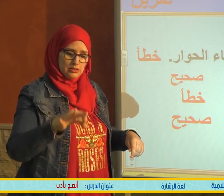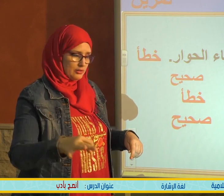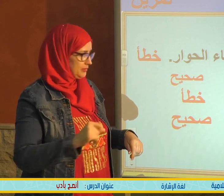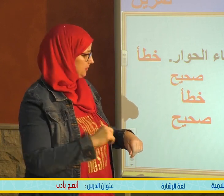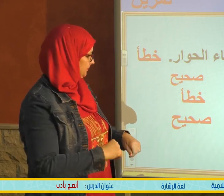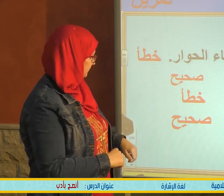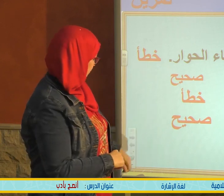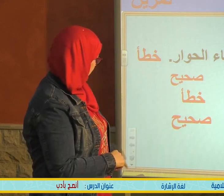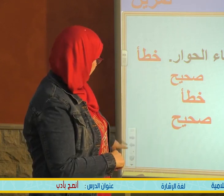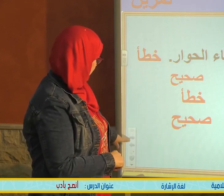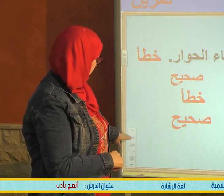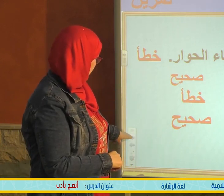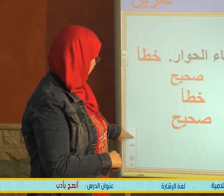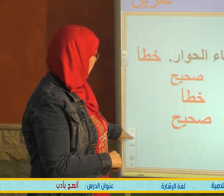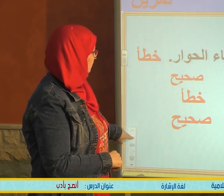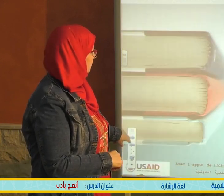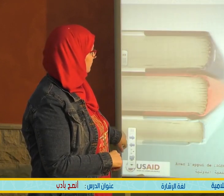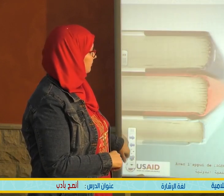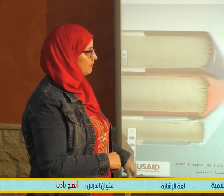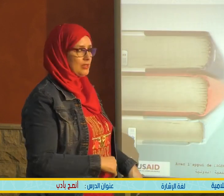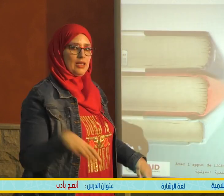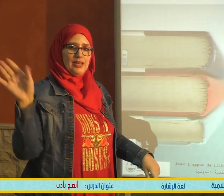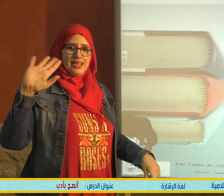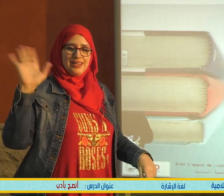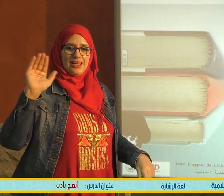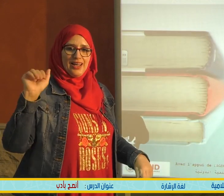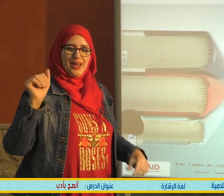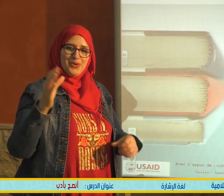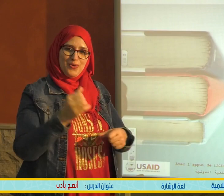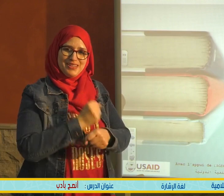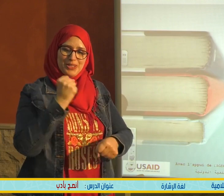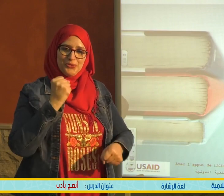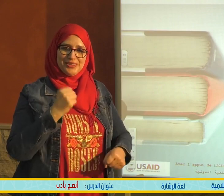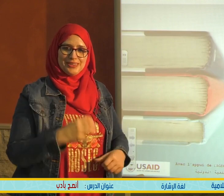إلى اللقاء وبالتوفيق.